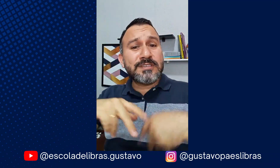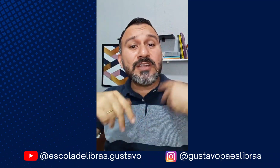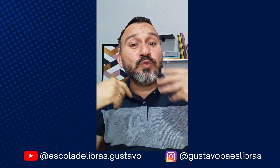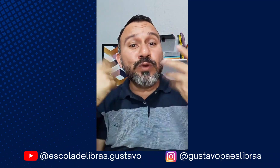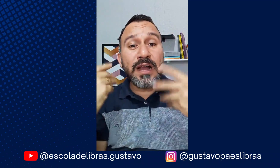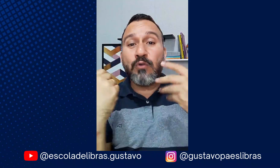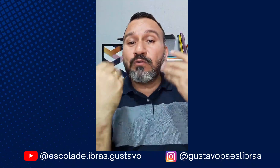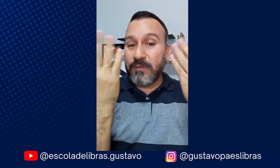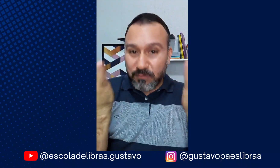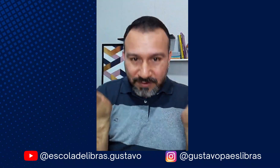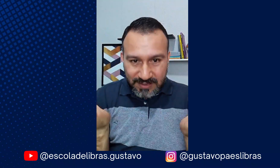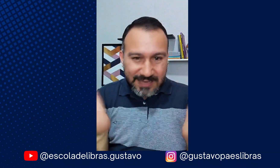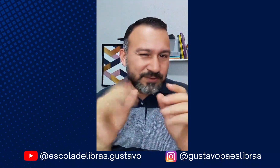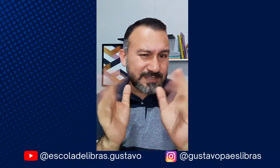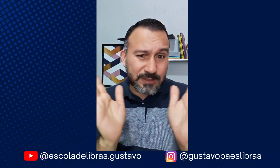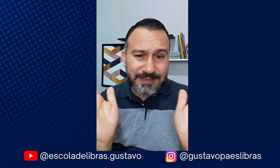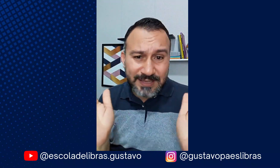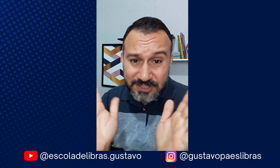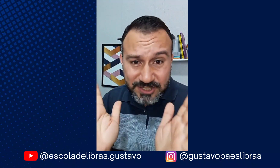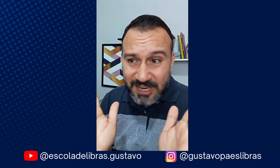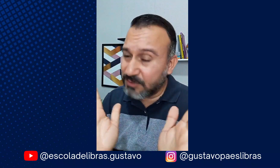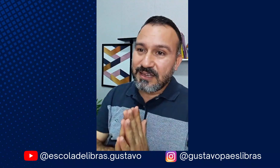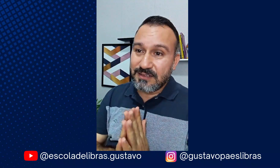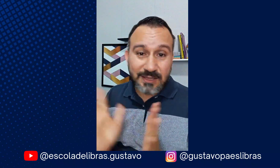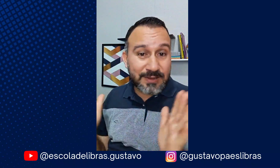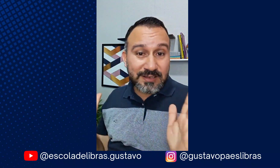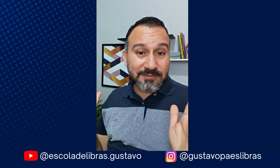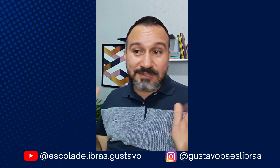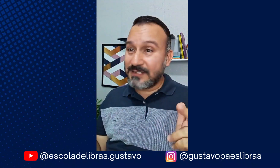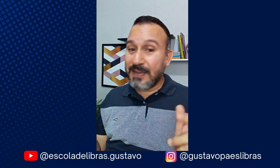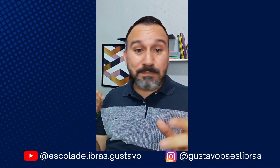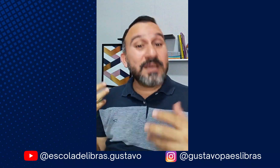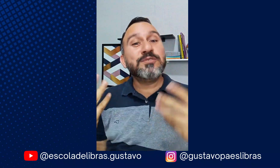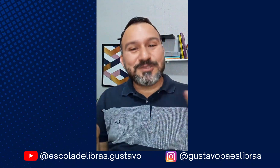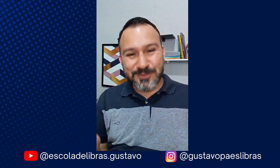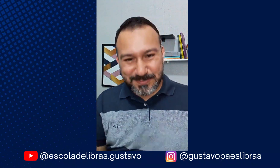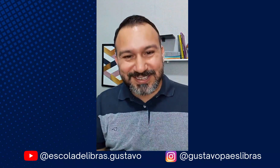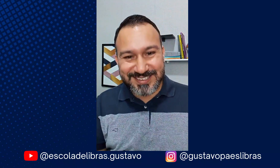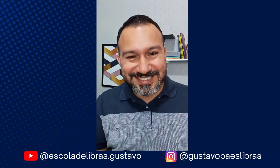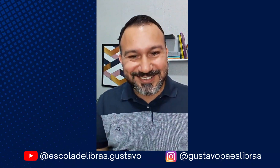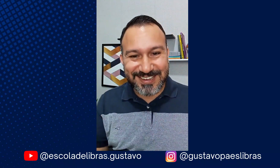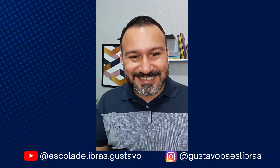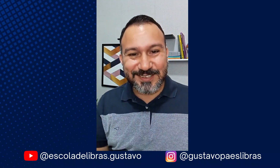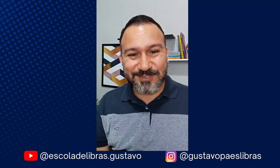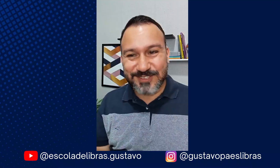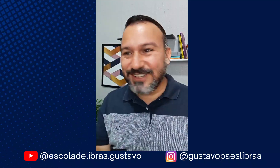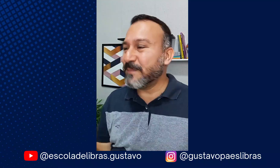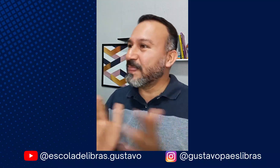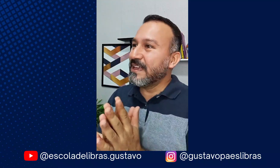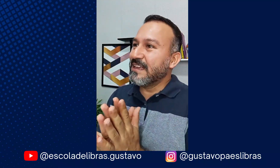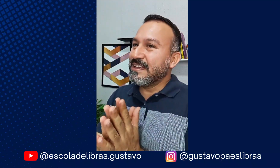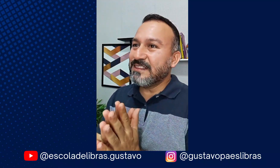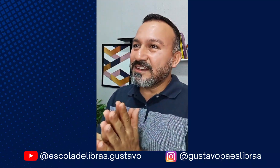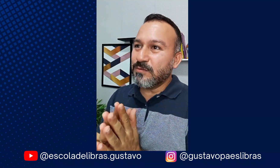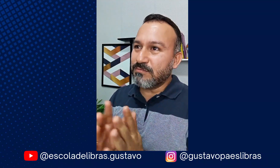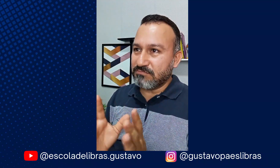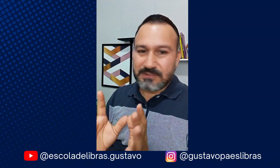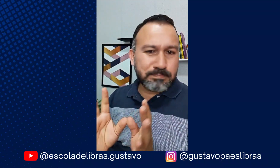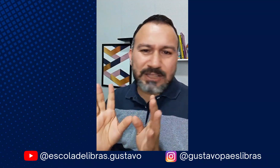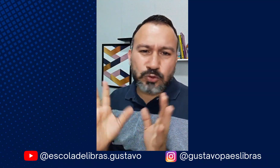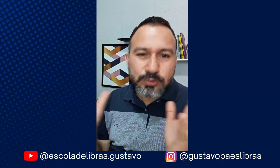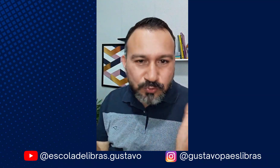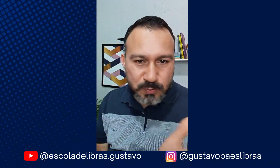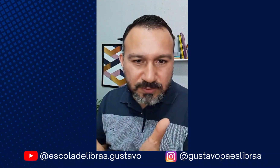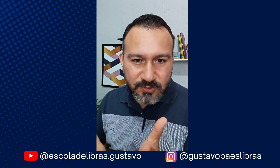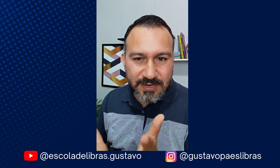que você nunca ouviu falar e você não entende direito. Então ali você é pego de surpresa, não é assim que funciona? Então,